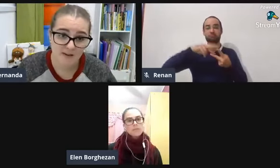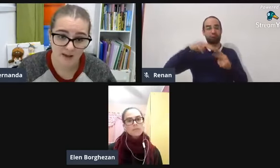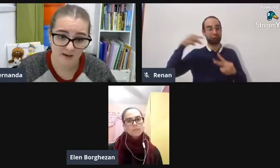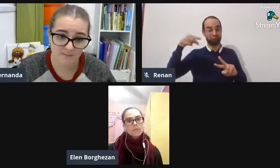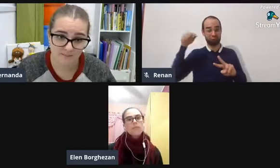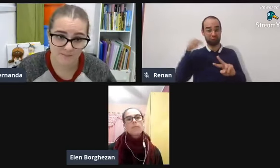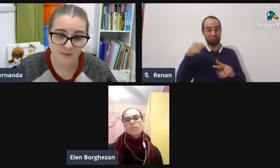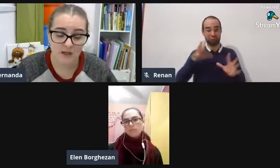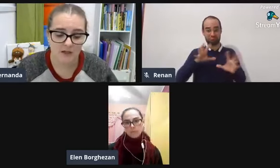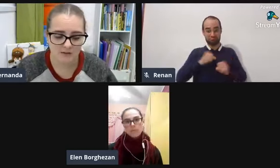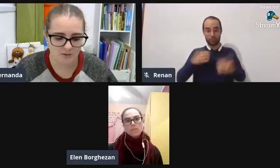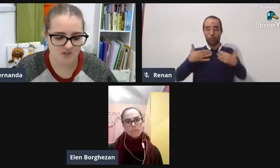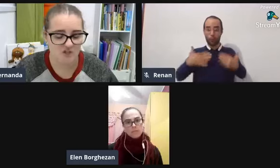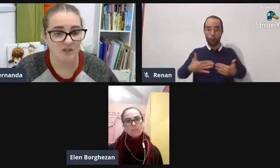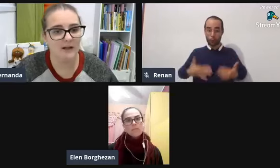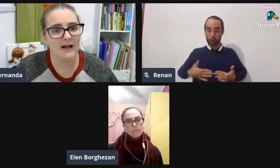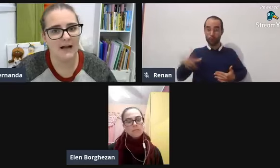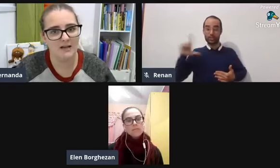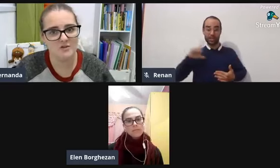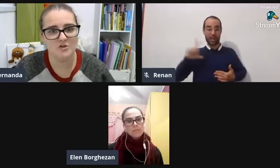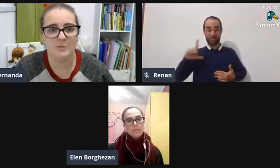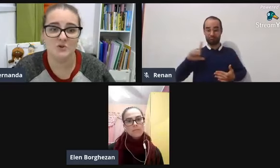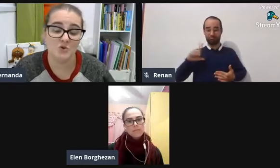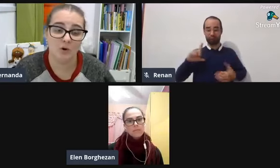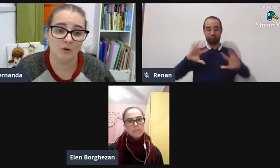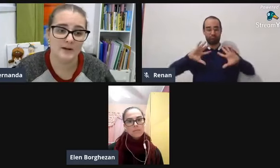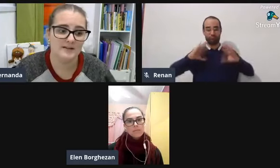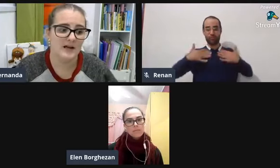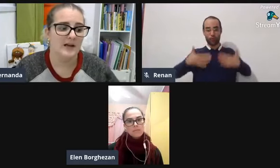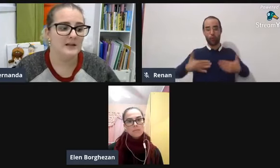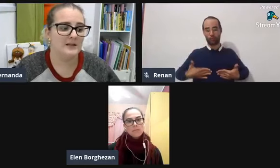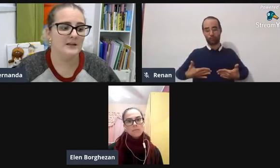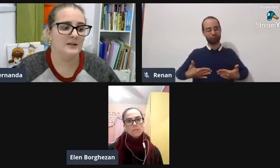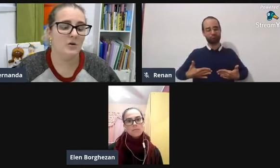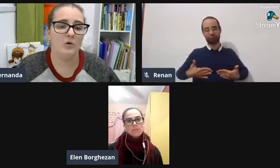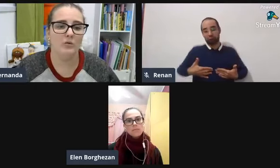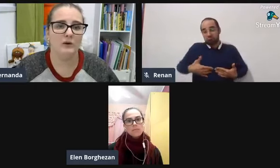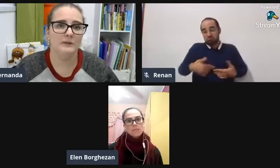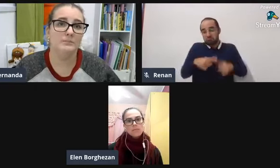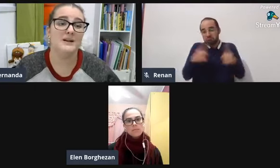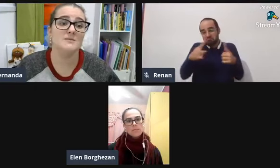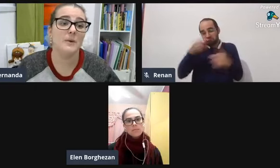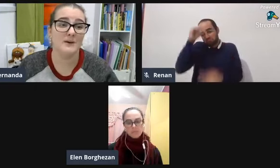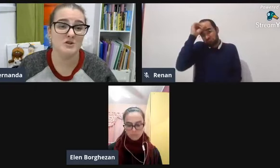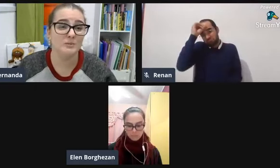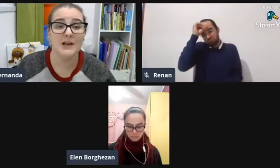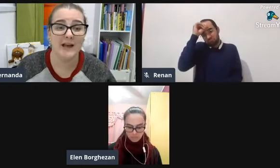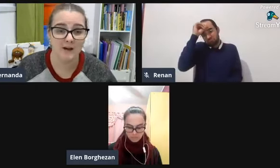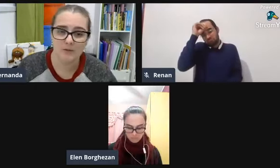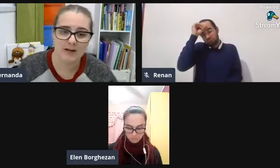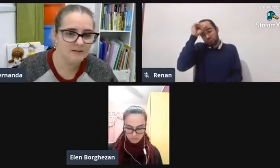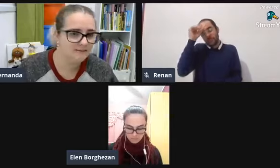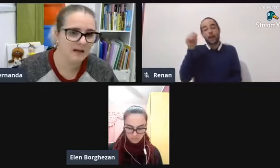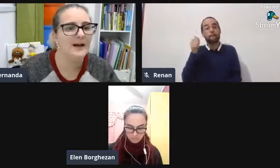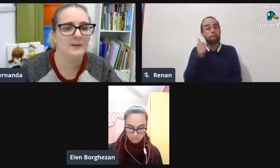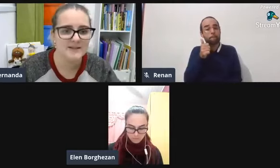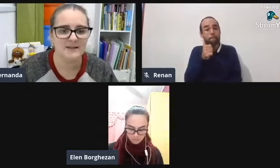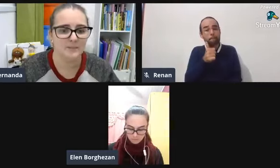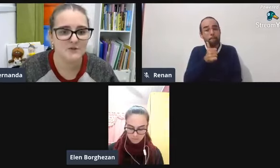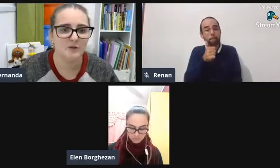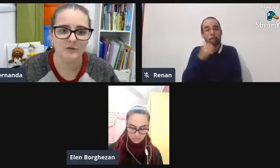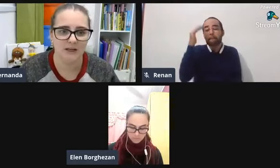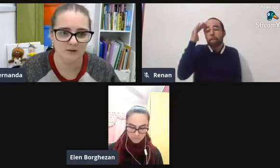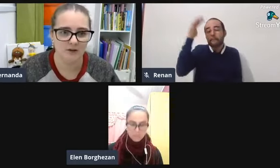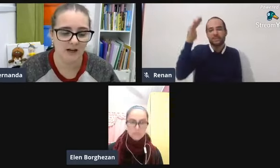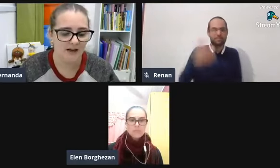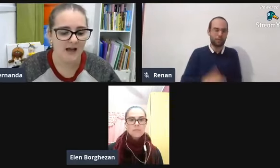e não saber. Então, a gente tem casos de pessoas que, principalmente mulher, a mulher acaba